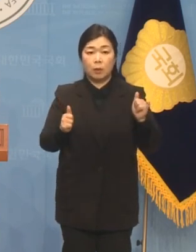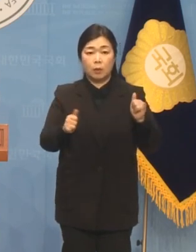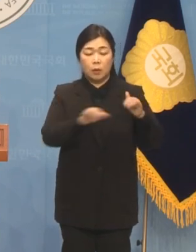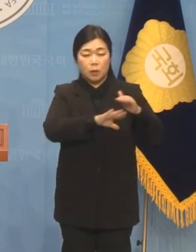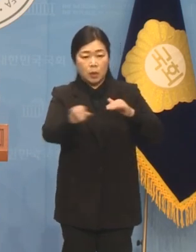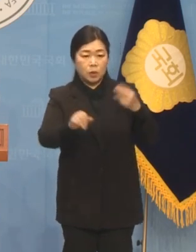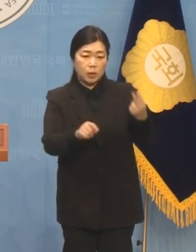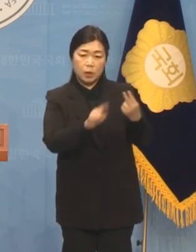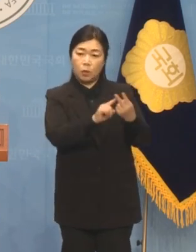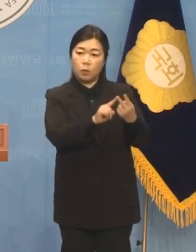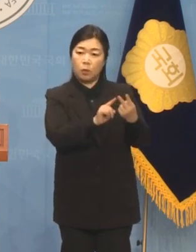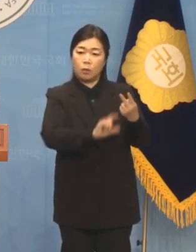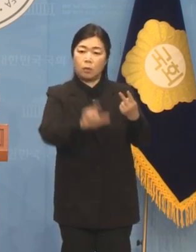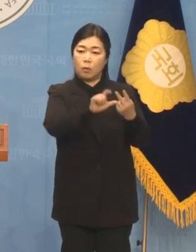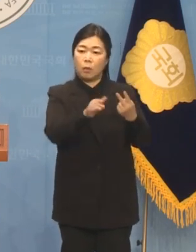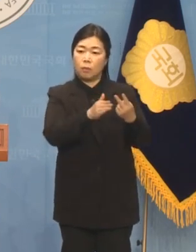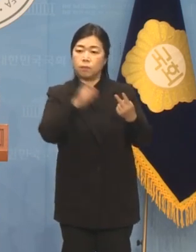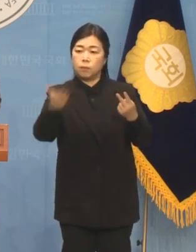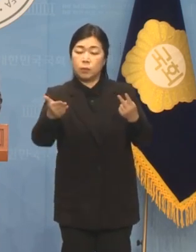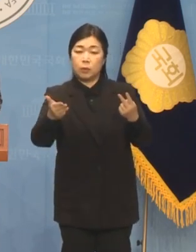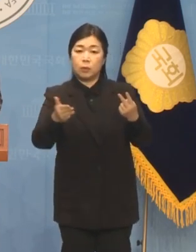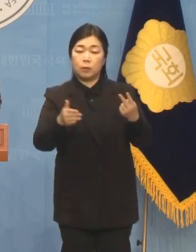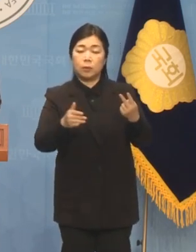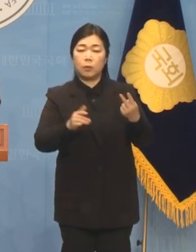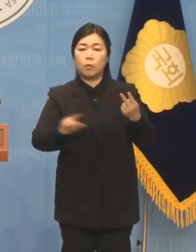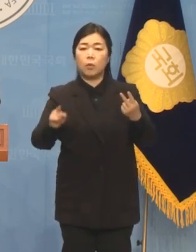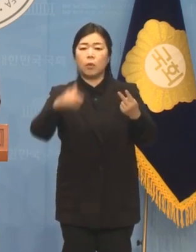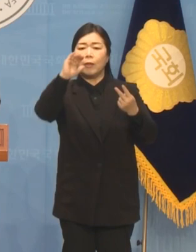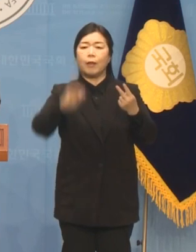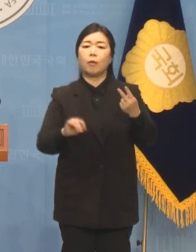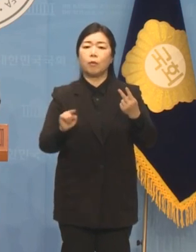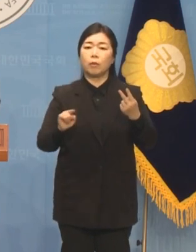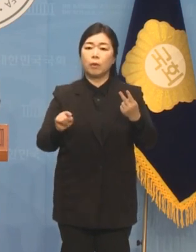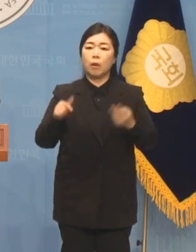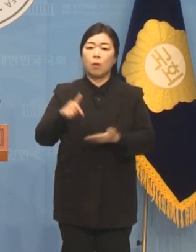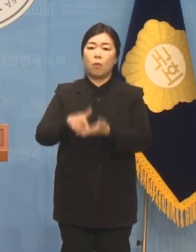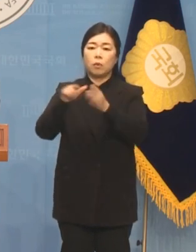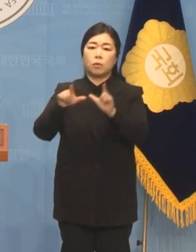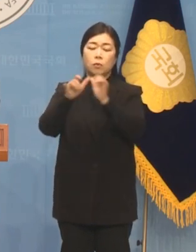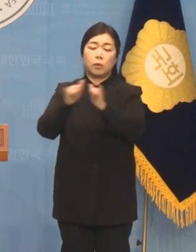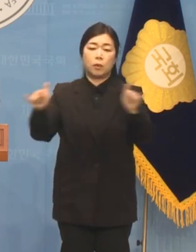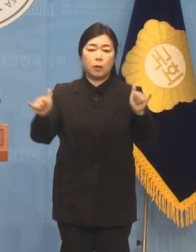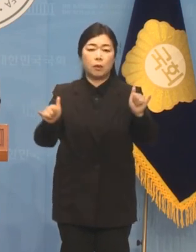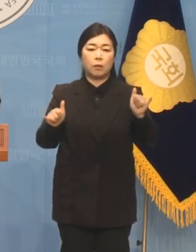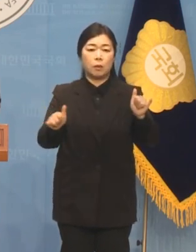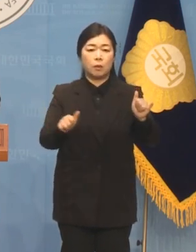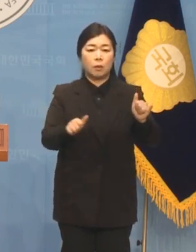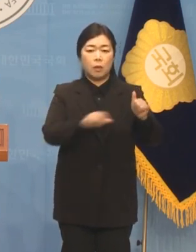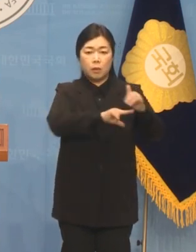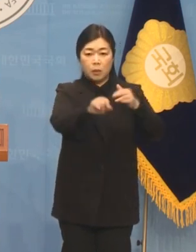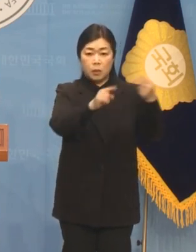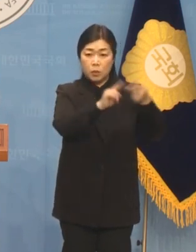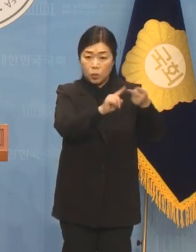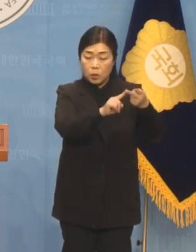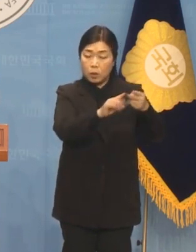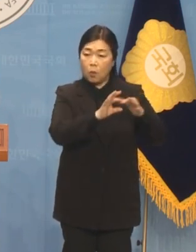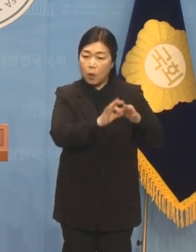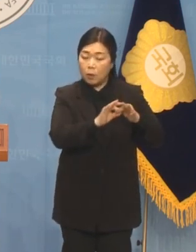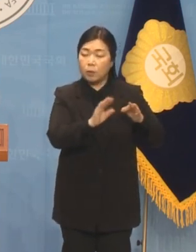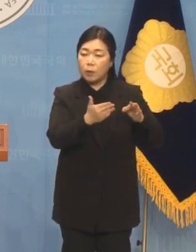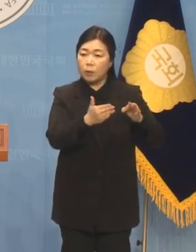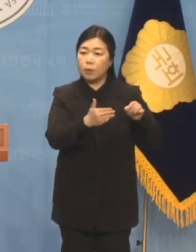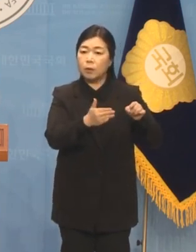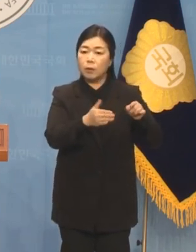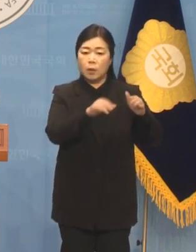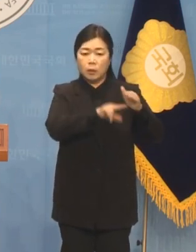뻥 공약의 포장지만 바꾸는 방식으로 광진 구민을 2번 기만하고 있다. 지하철